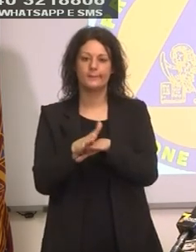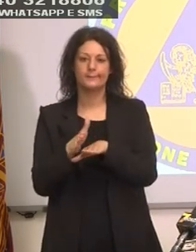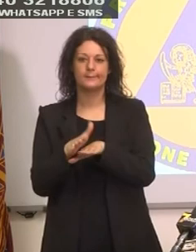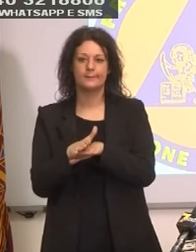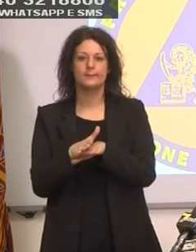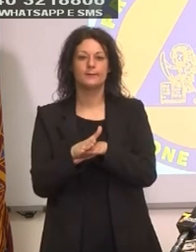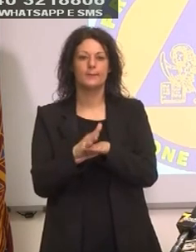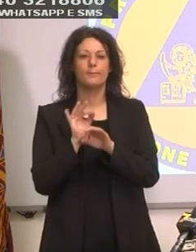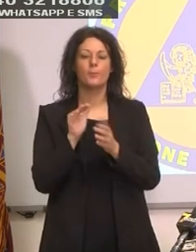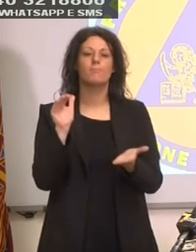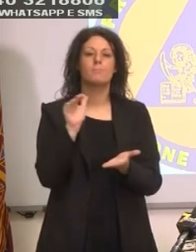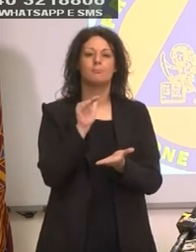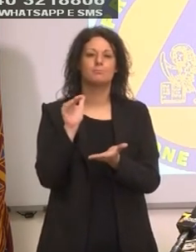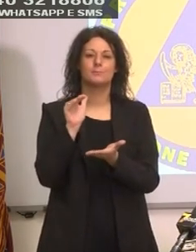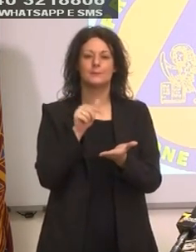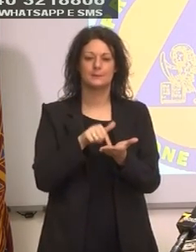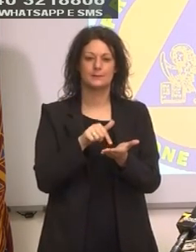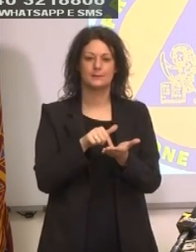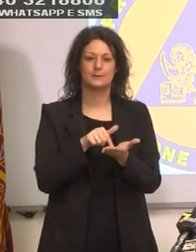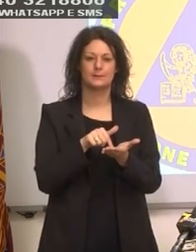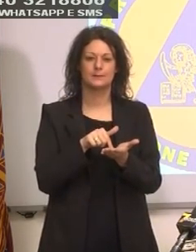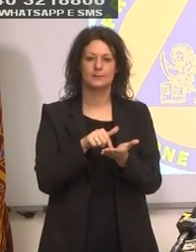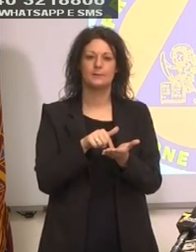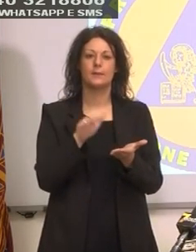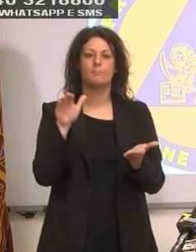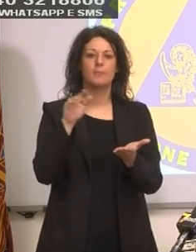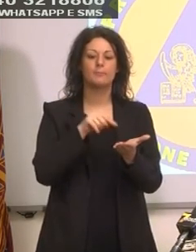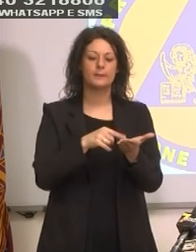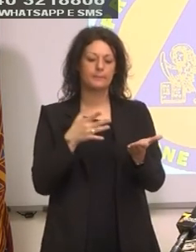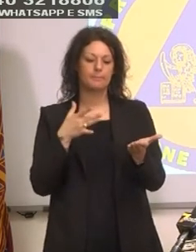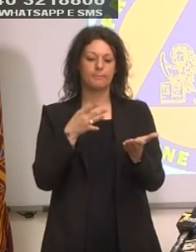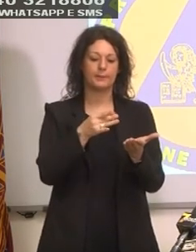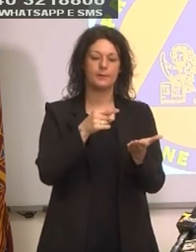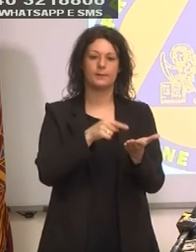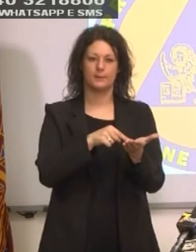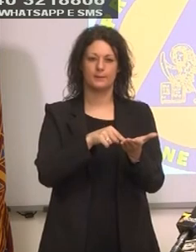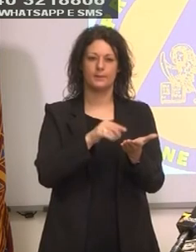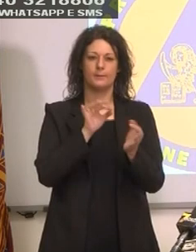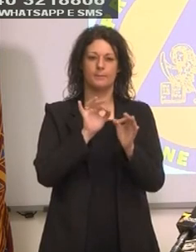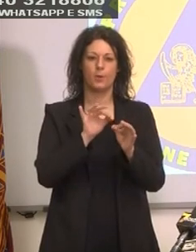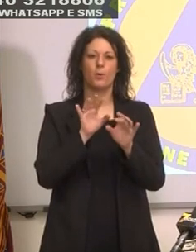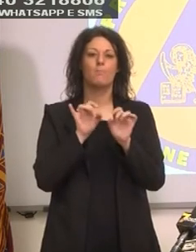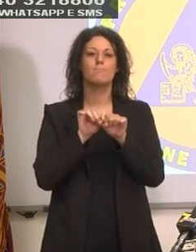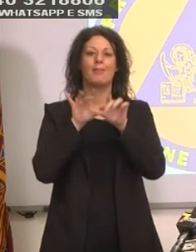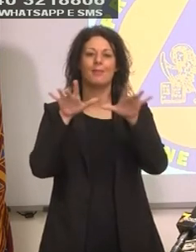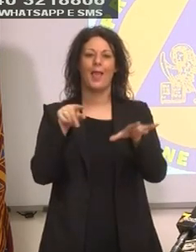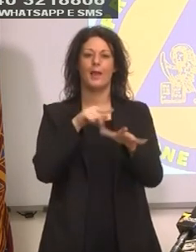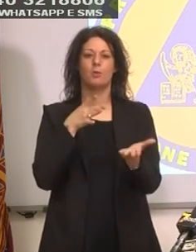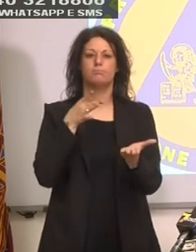e di bimbi che si sono ammalati, che sono stati aggrediti da questo batterio.